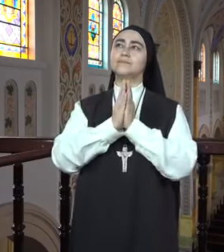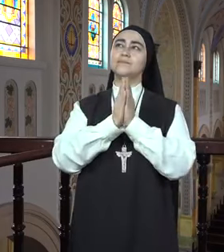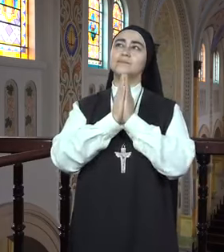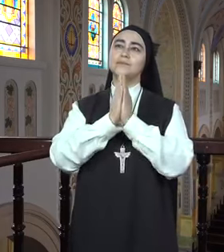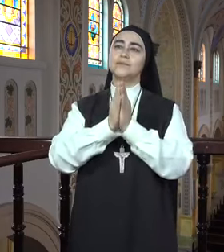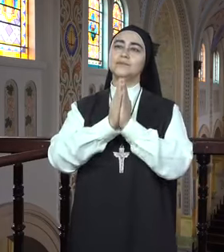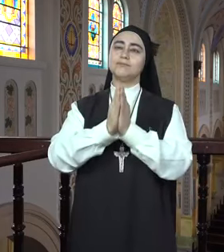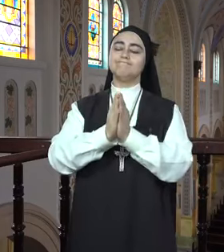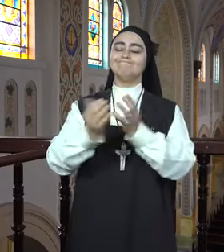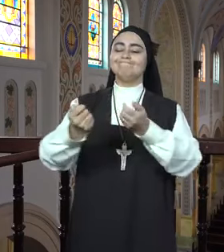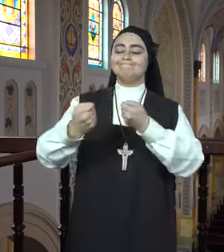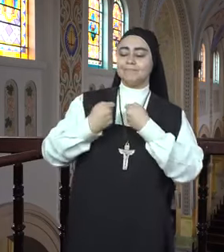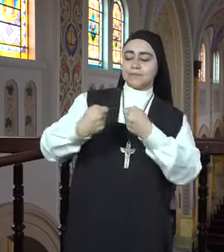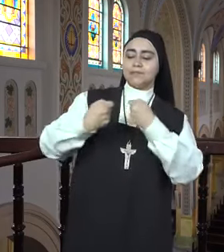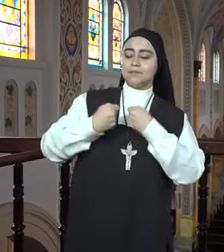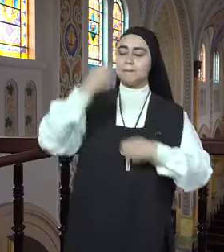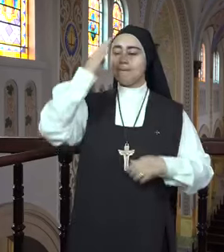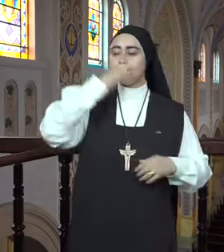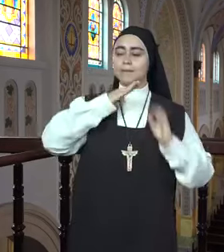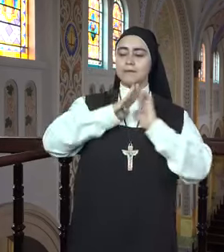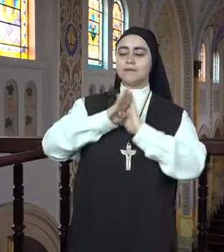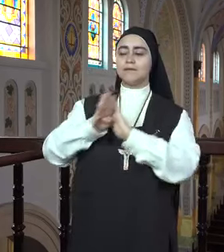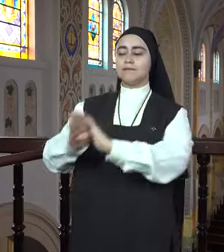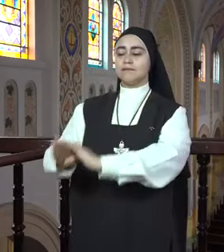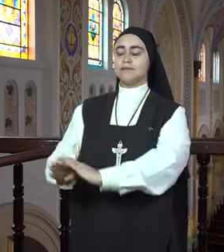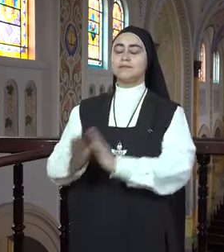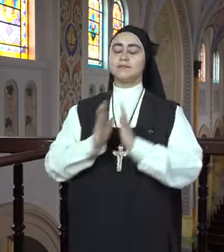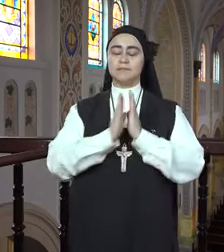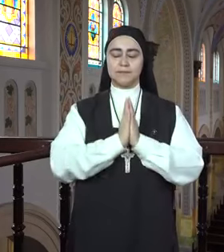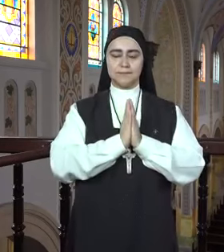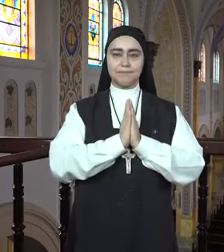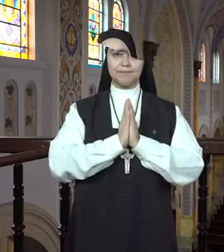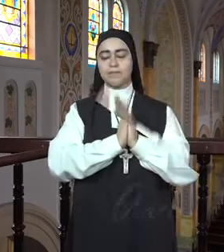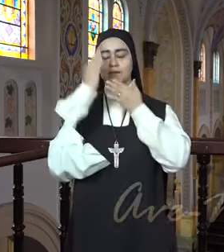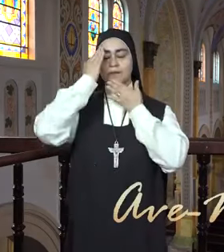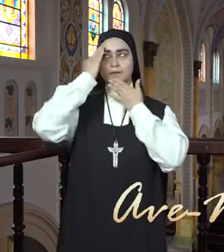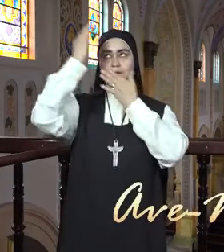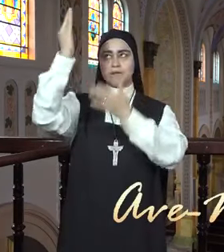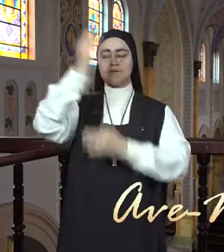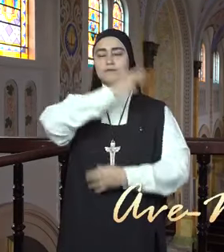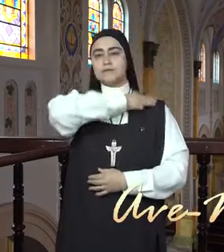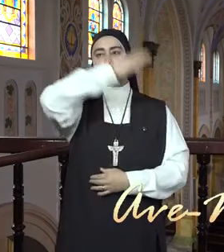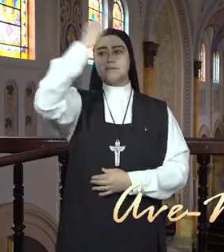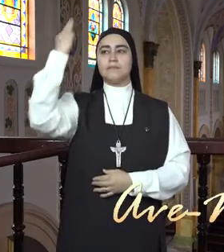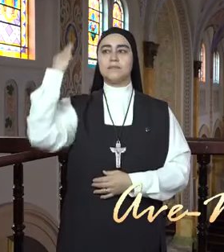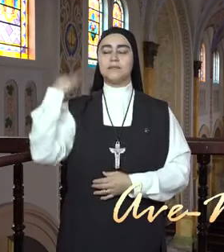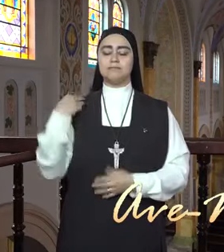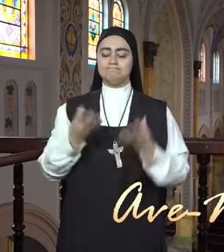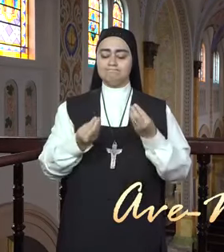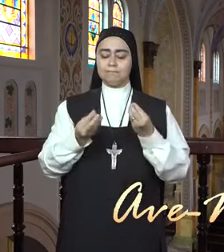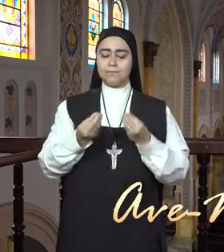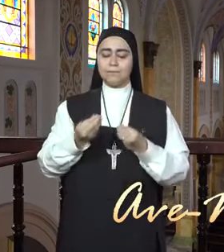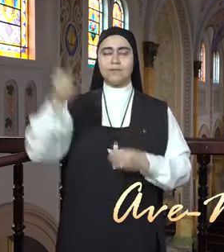deixeis cair em tentação, mas livrai-nos do mal. Amém. Ave Maria, cheia de graça, o